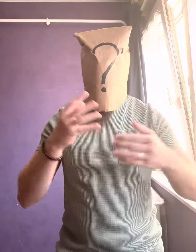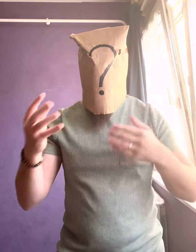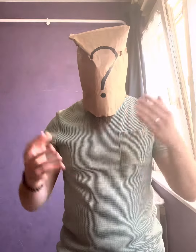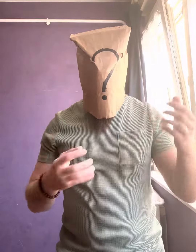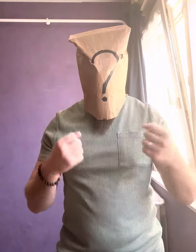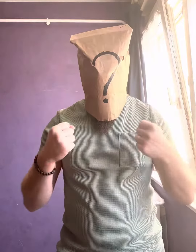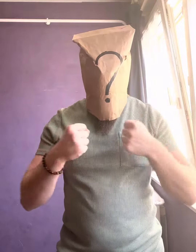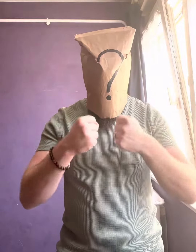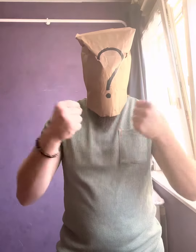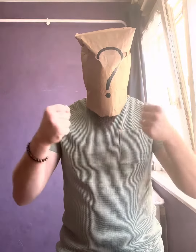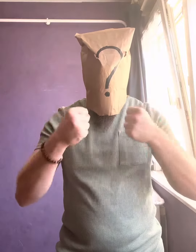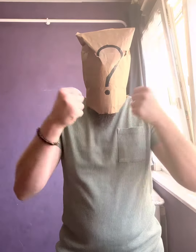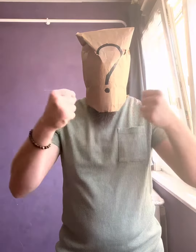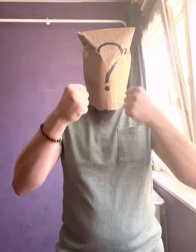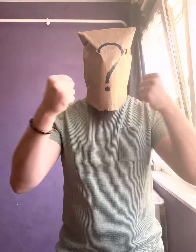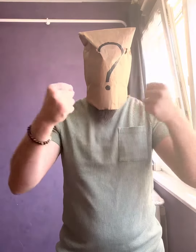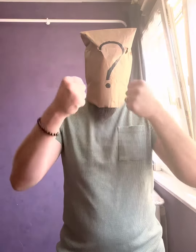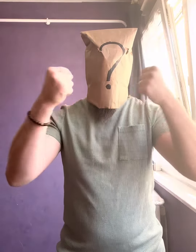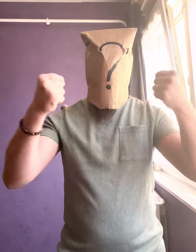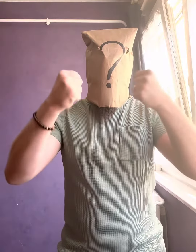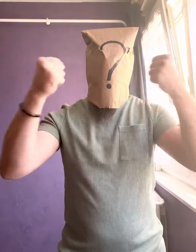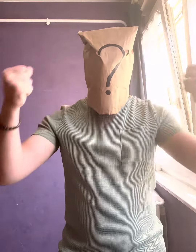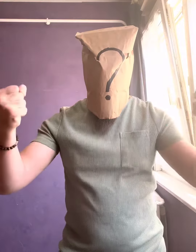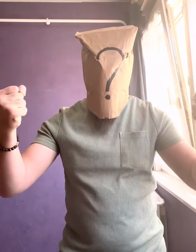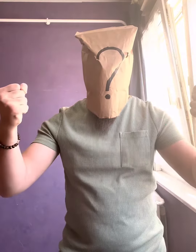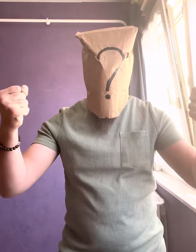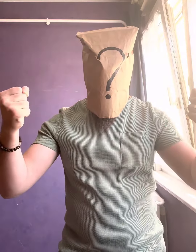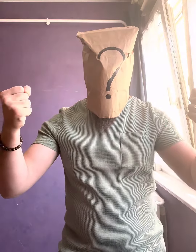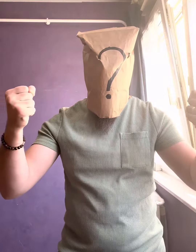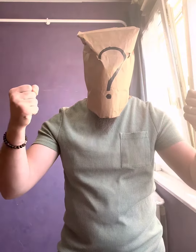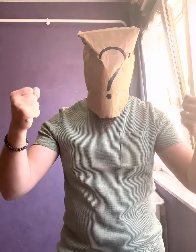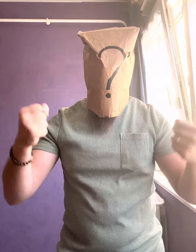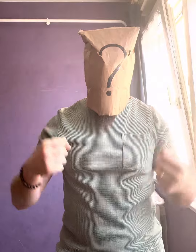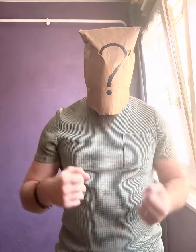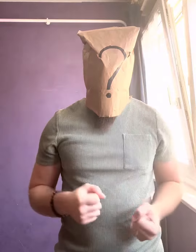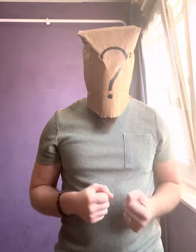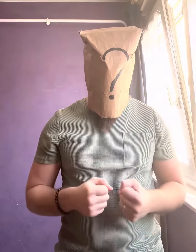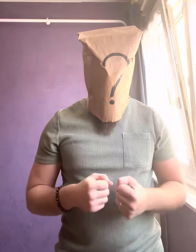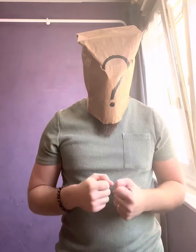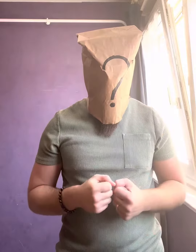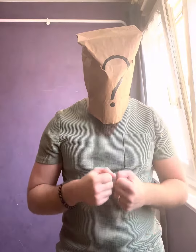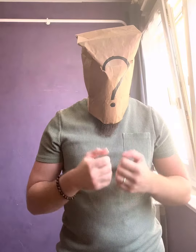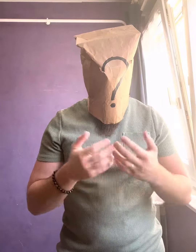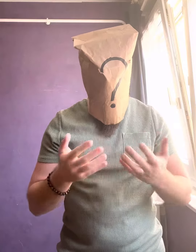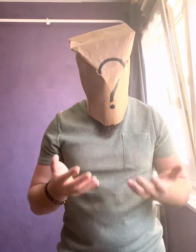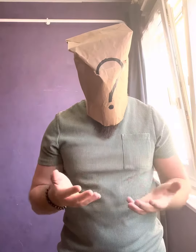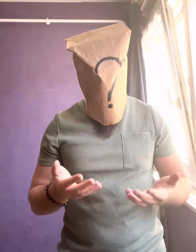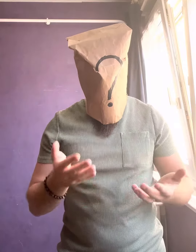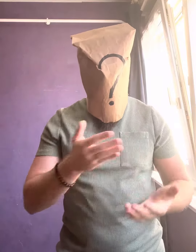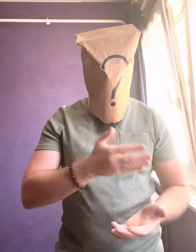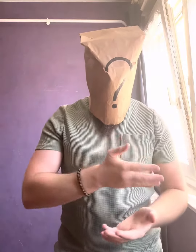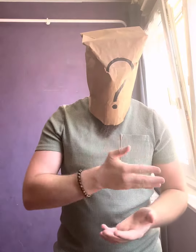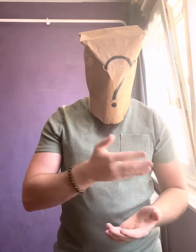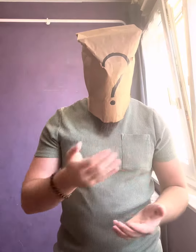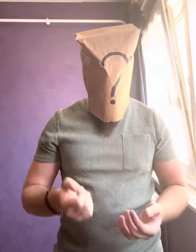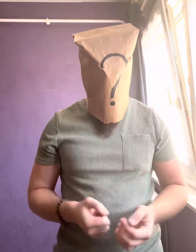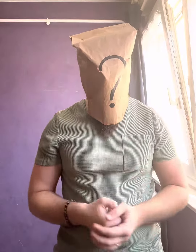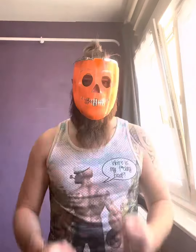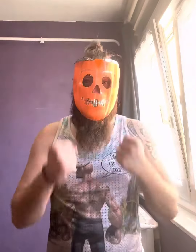produit un dégagement d'énergie très important l'émission de neutrons entraîne une réaction en chaîne c'est le phénomène observé dans les centrales nucléaires oh oui je